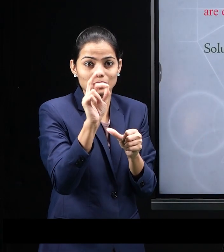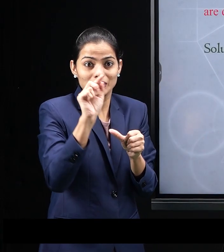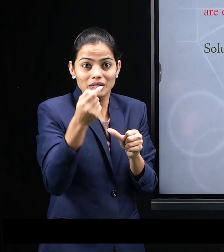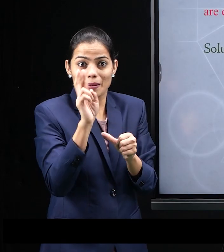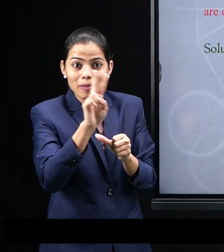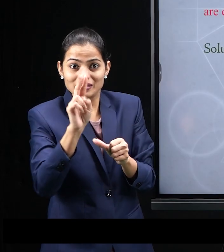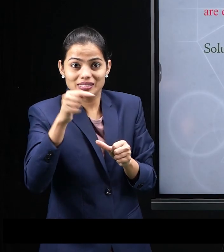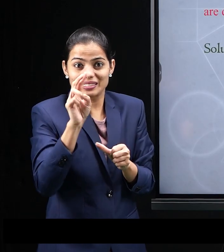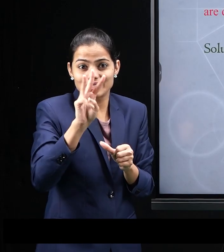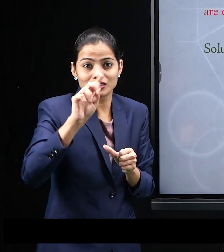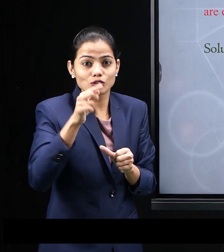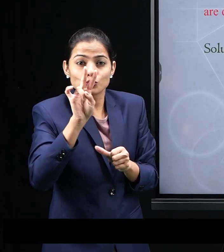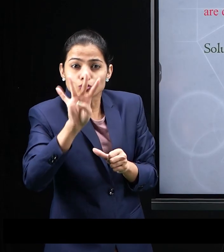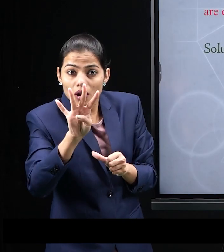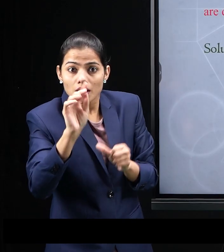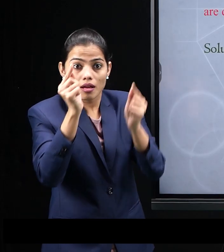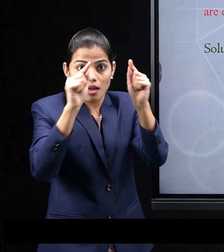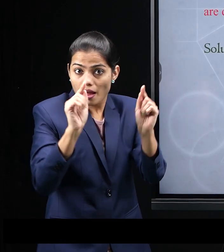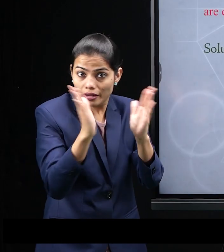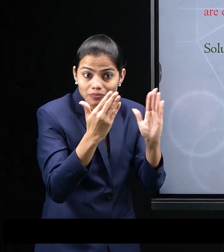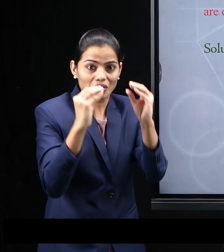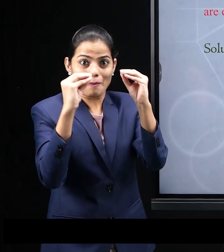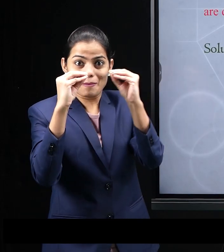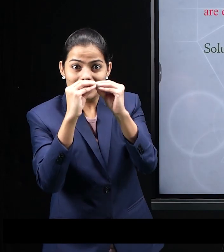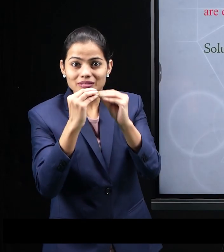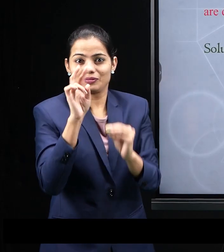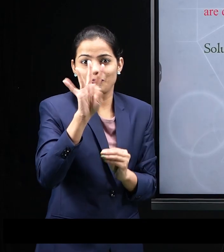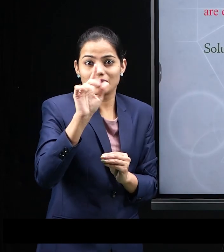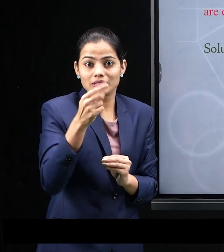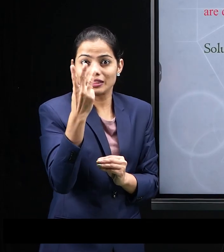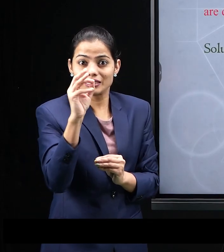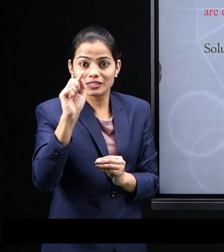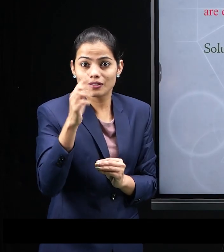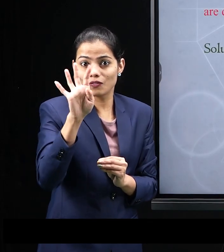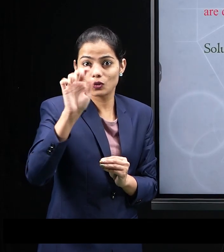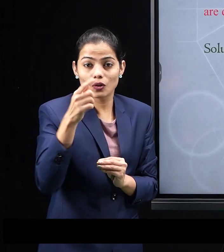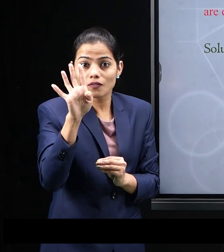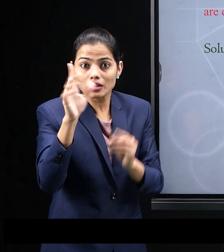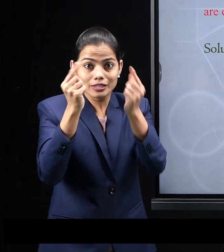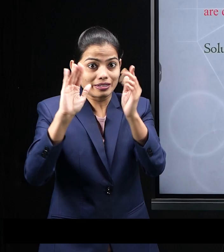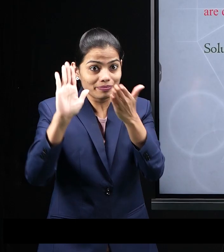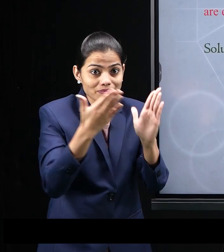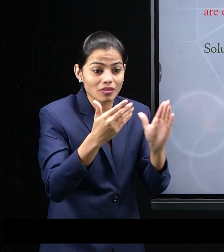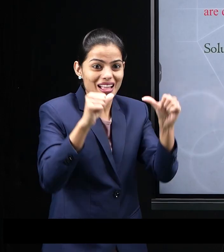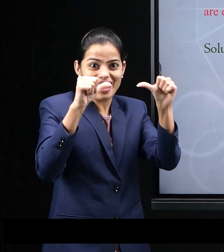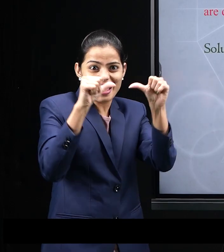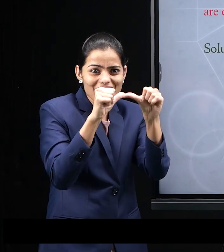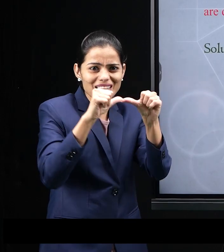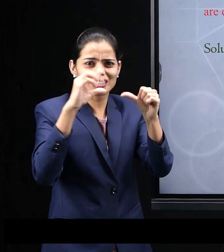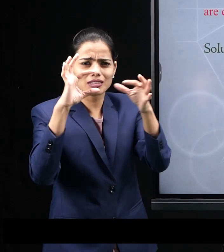is equals to A 20, 22, 23, 24 आणि B is equals to 25, 30, 40, 45.